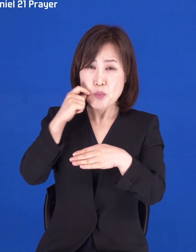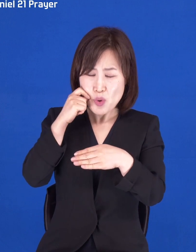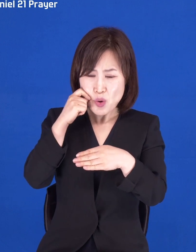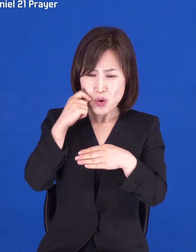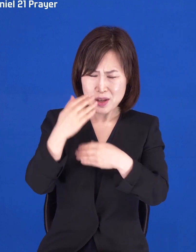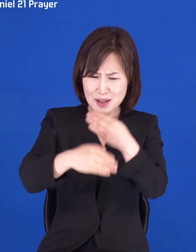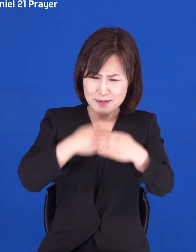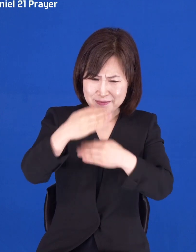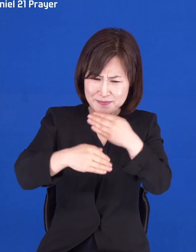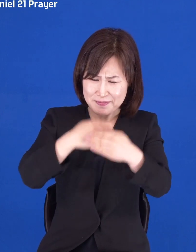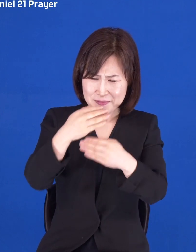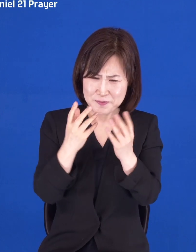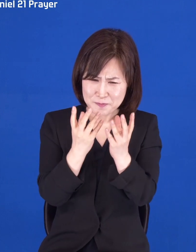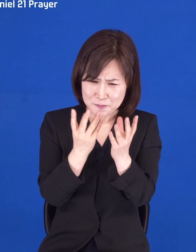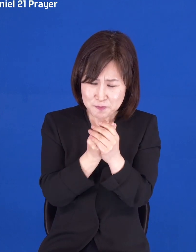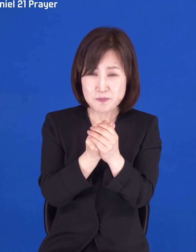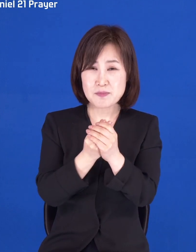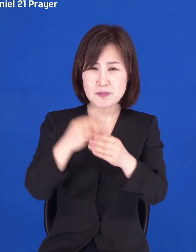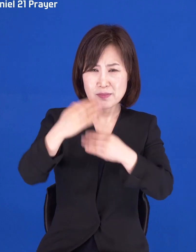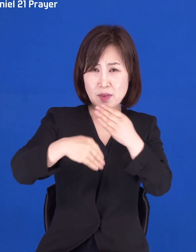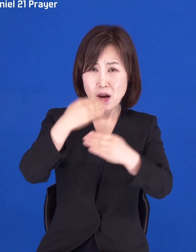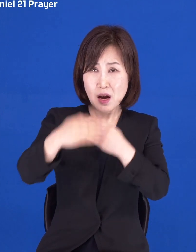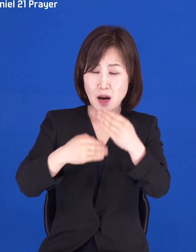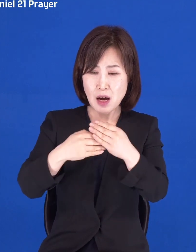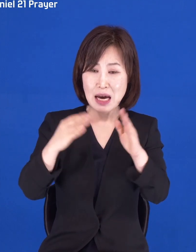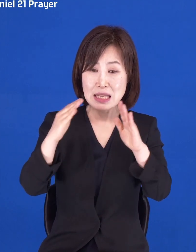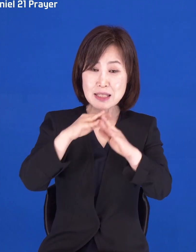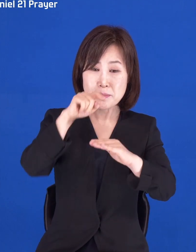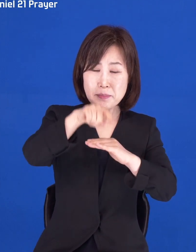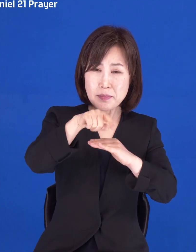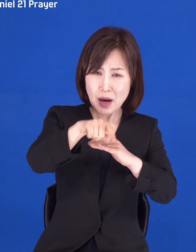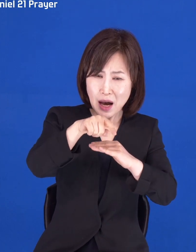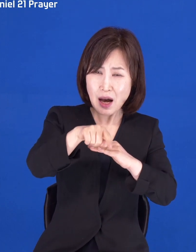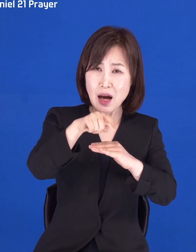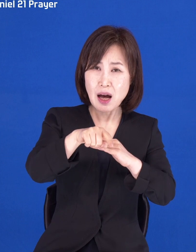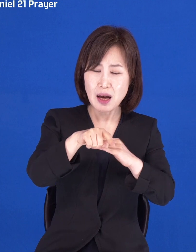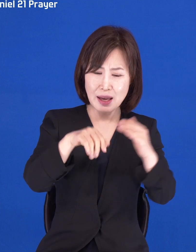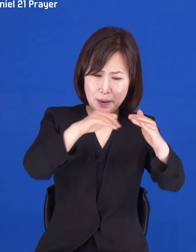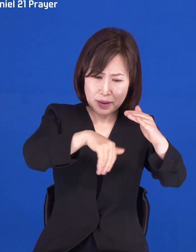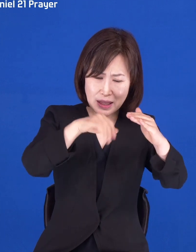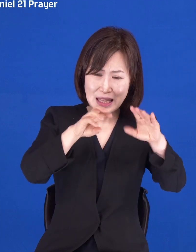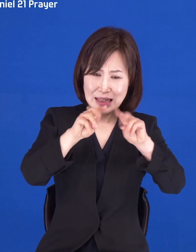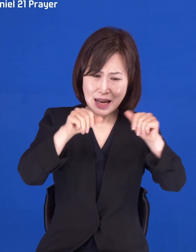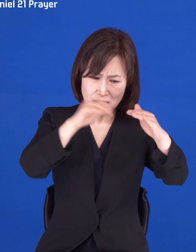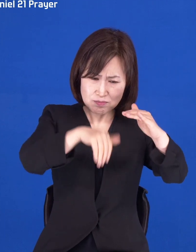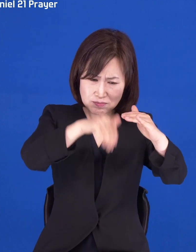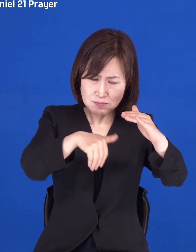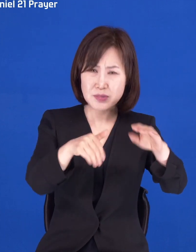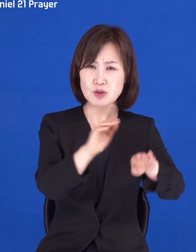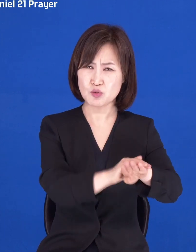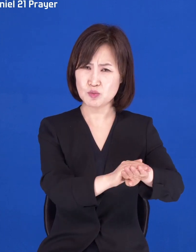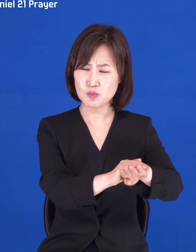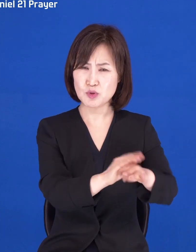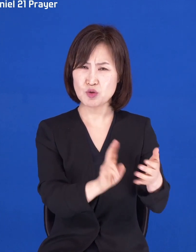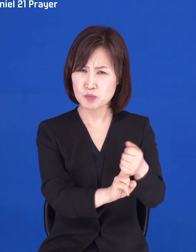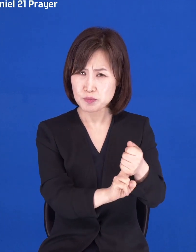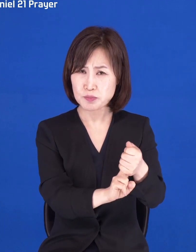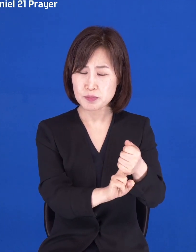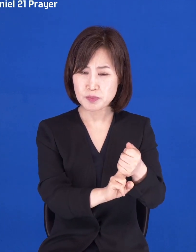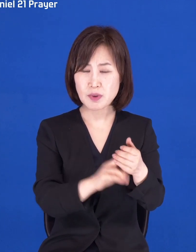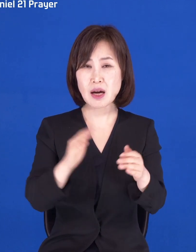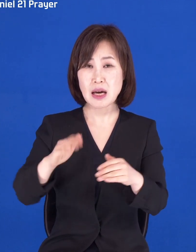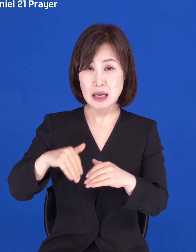번 꽁꽁 묶어서 집 앞에 돼지굴 밑에 땅을 파고 숨겼습니다. 그리고 그 다음